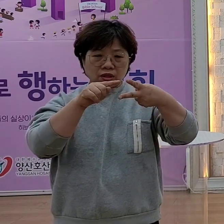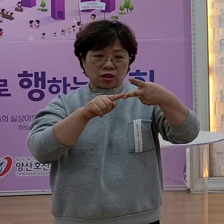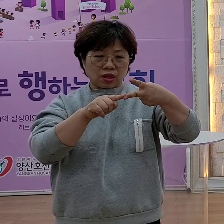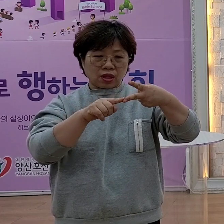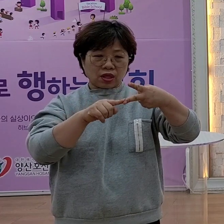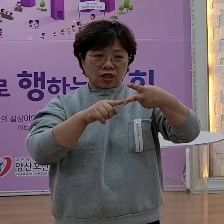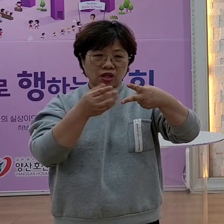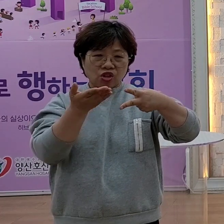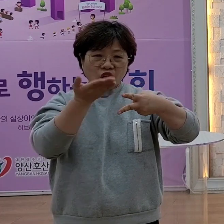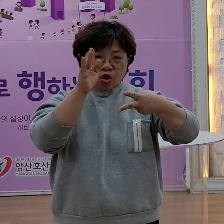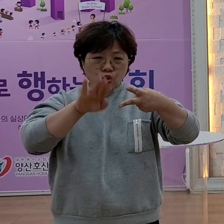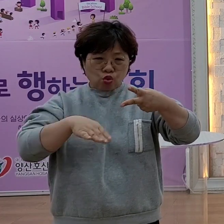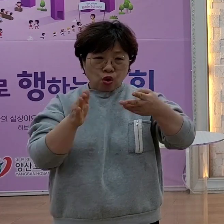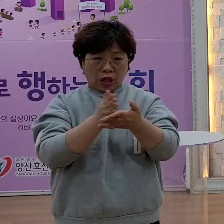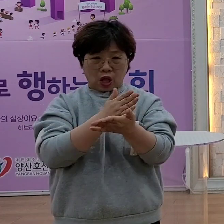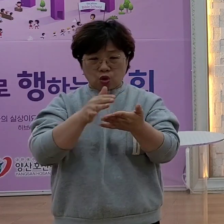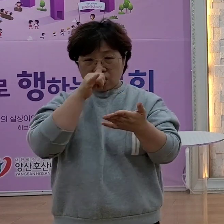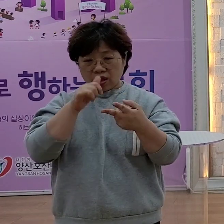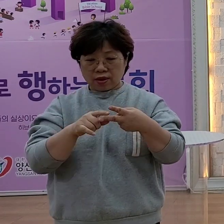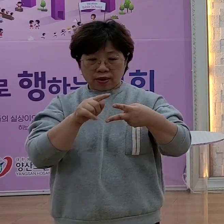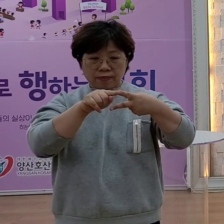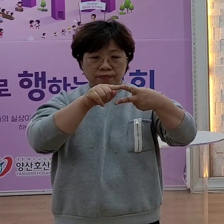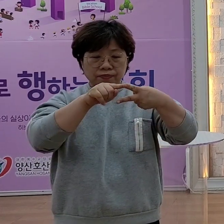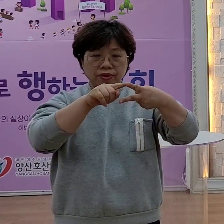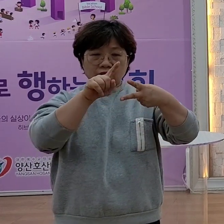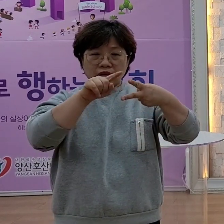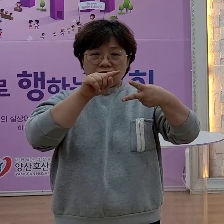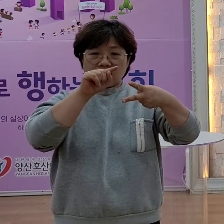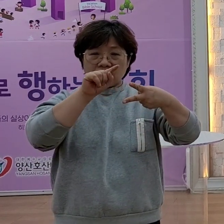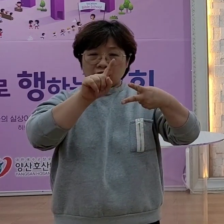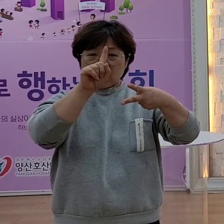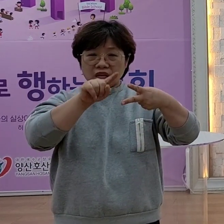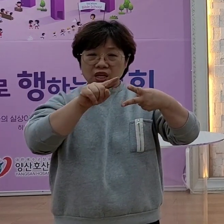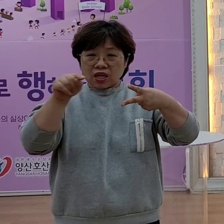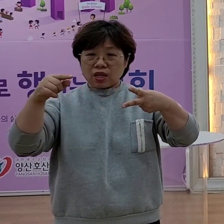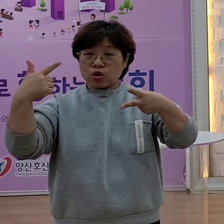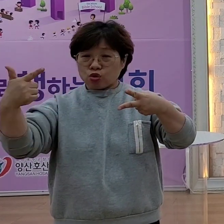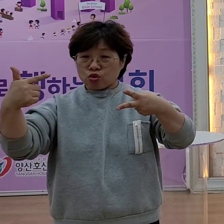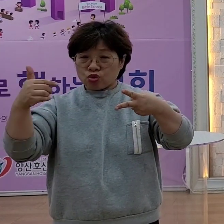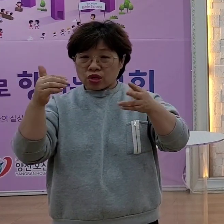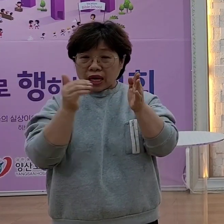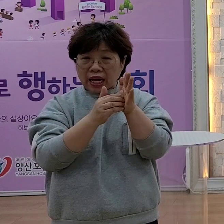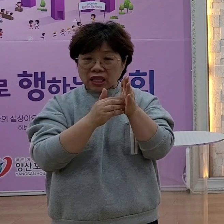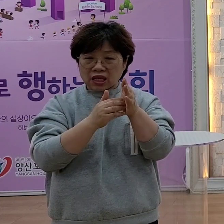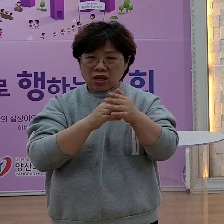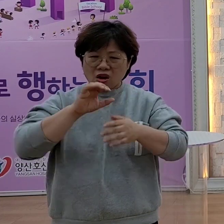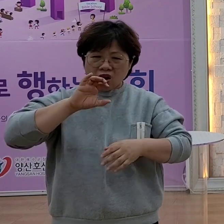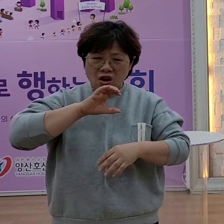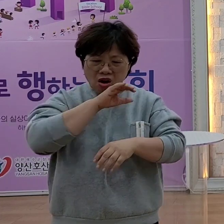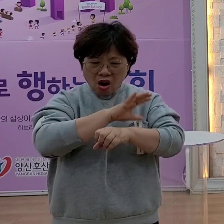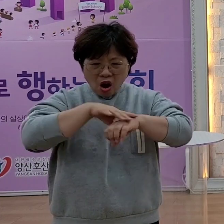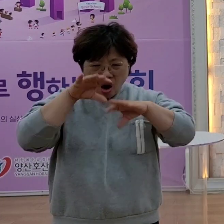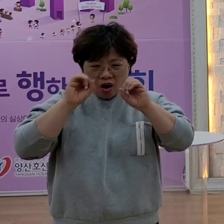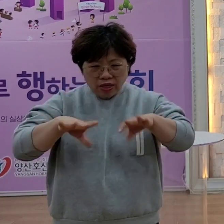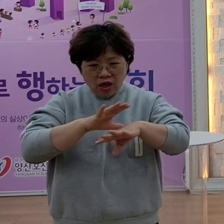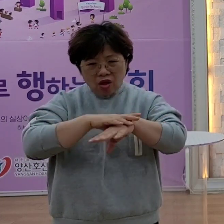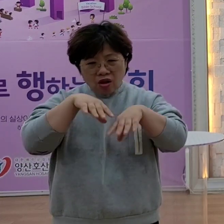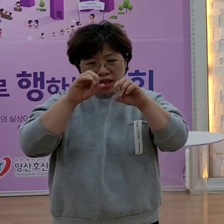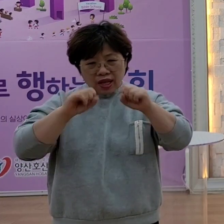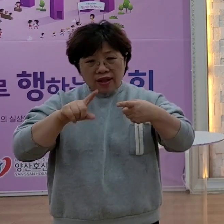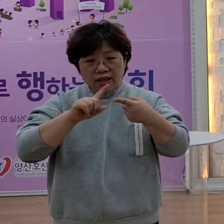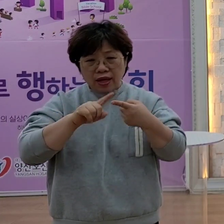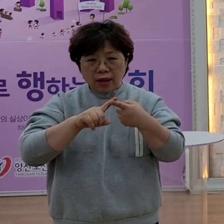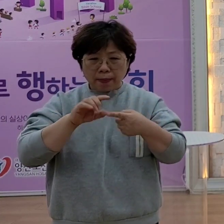전반부는 1장에서 6장까지인데 6장의 내용은 그동안에 나왔던 허무에 대한 반복적인 이야기라서 제가 이렇게